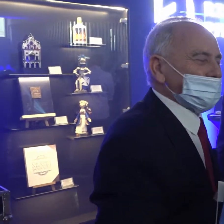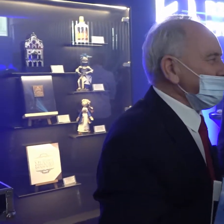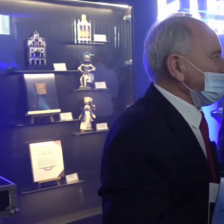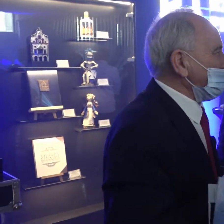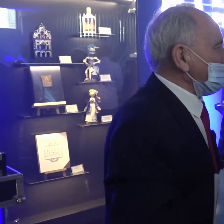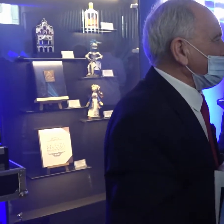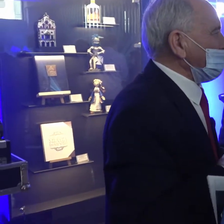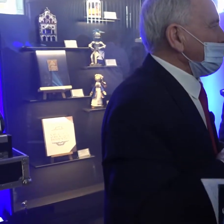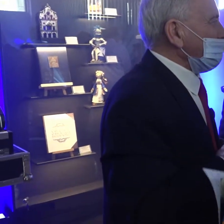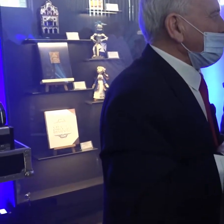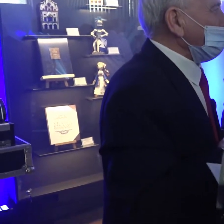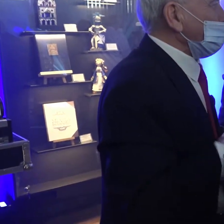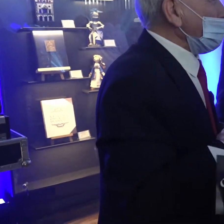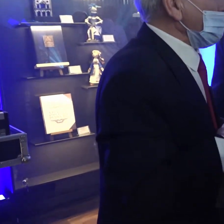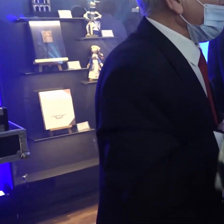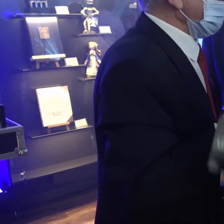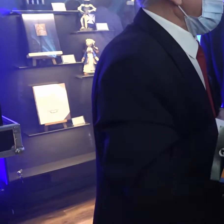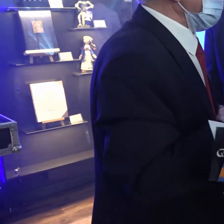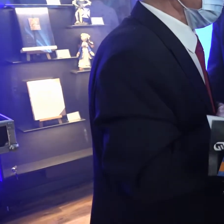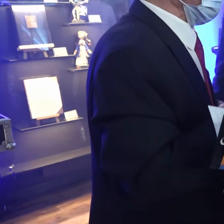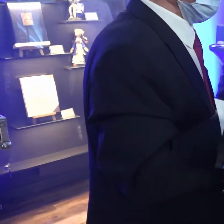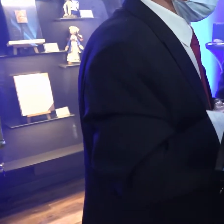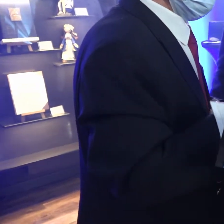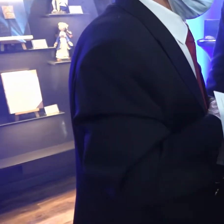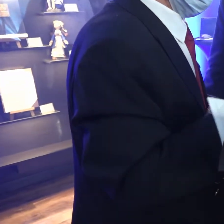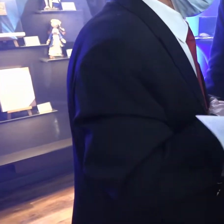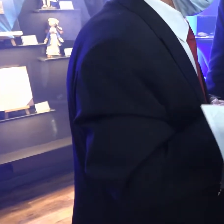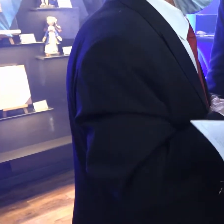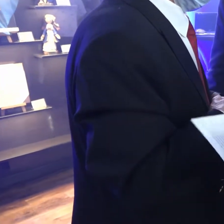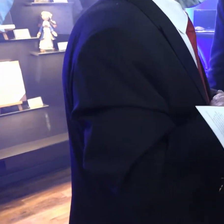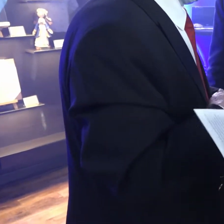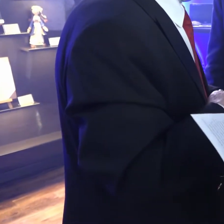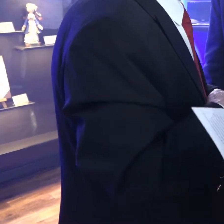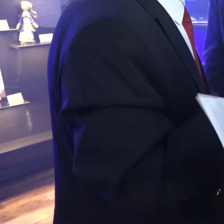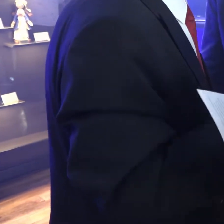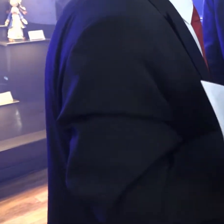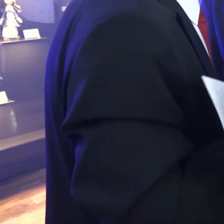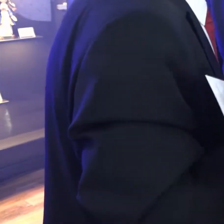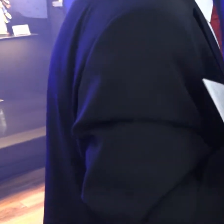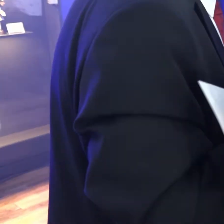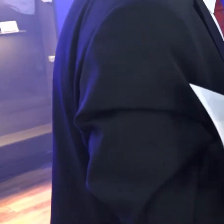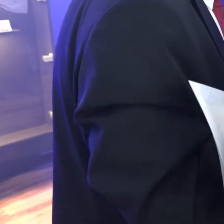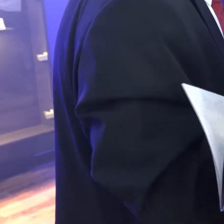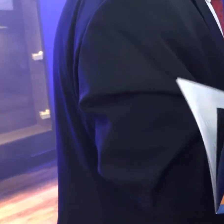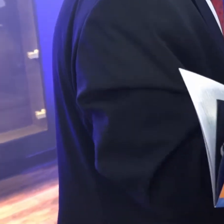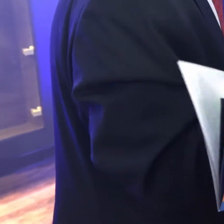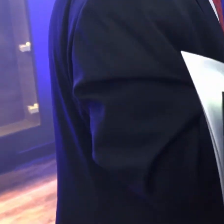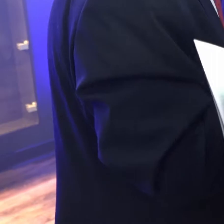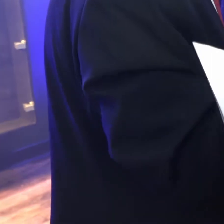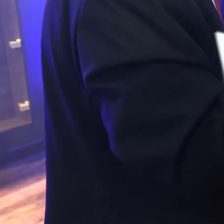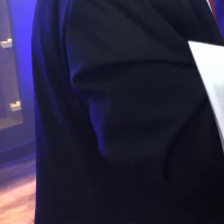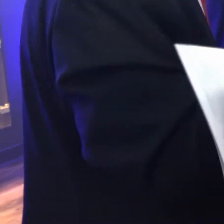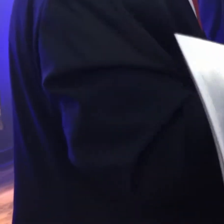naszego miasta, że mogę wraz z dotychczasowymi prezydentami naszego pięknego miasta powitać Państwa w